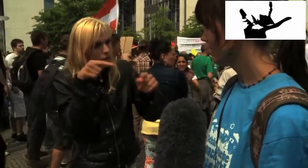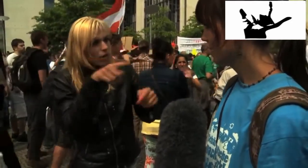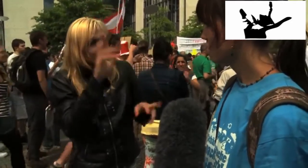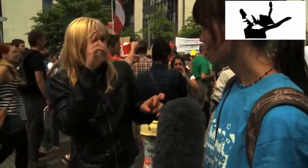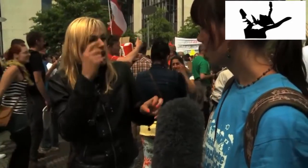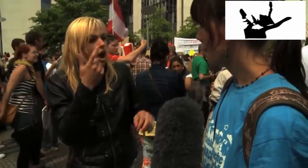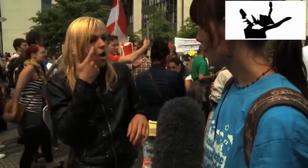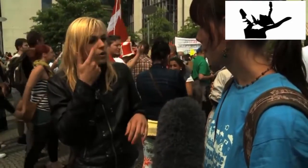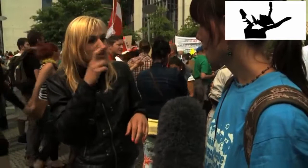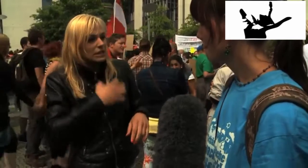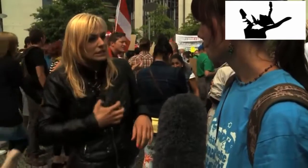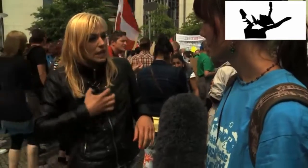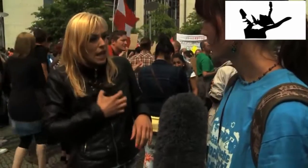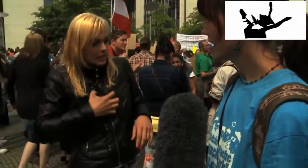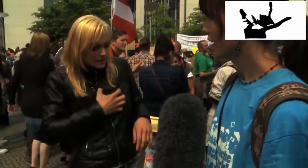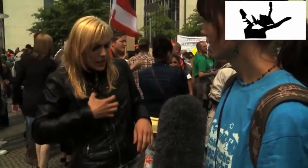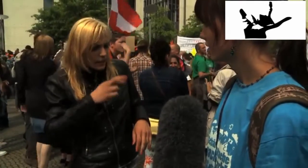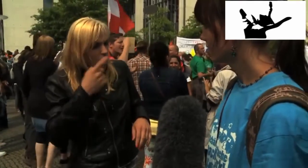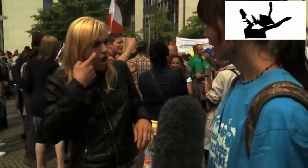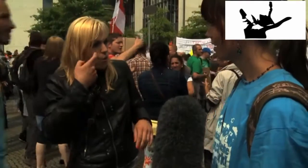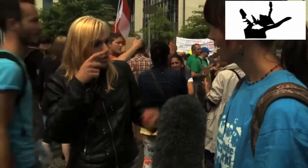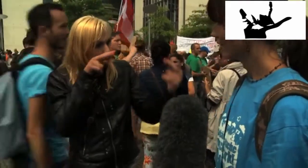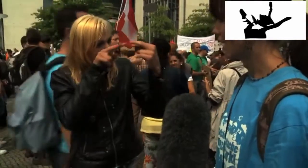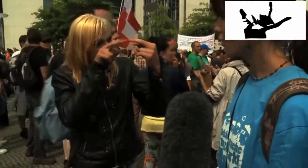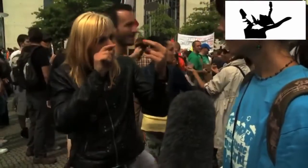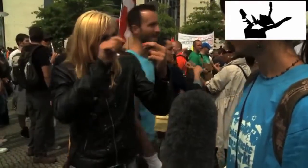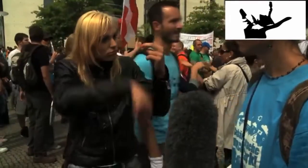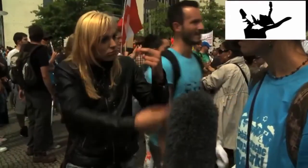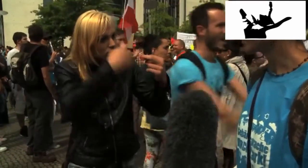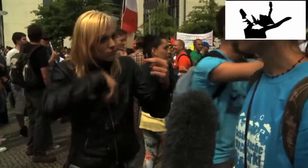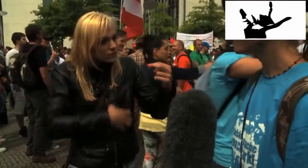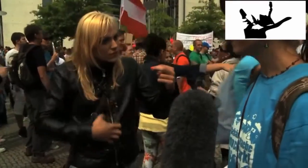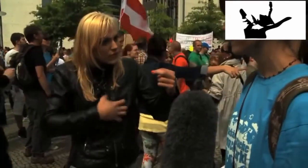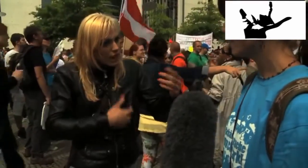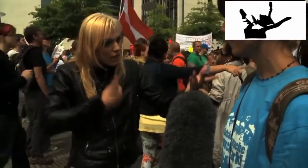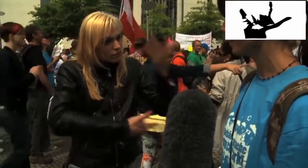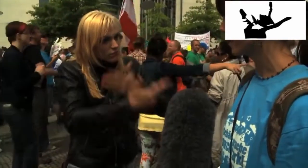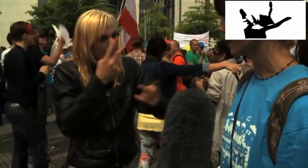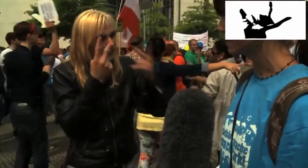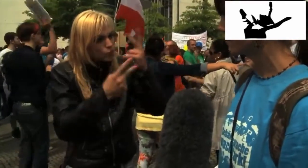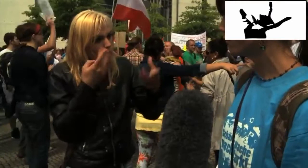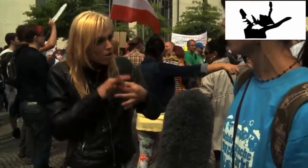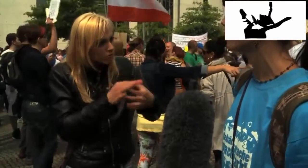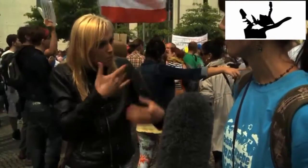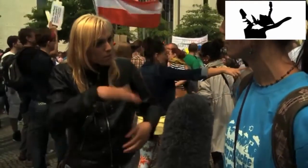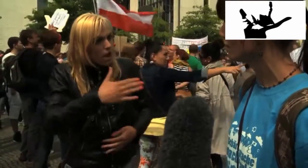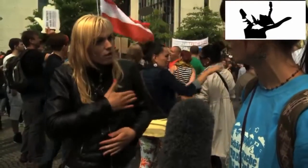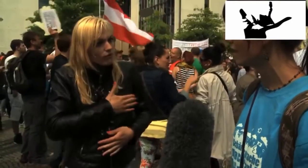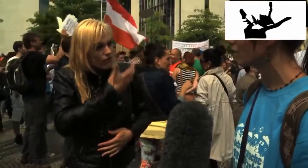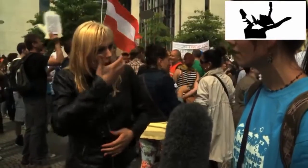die Augen, man kann quasi in die Seele blicken, man kann quasi Gefühle austauschen durch den Blick, durch